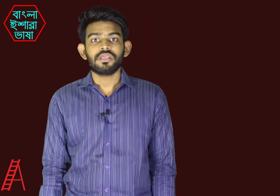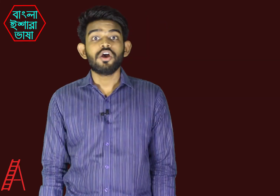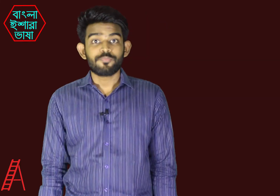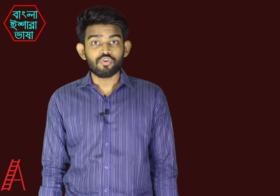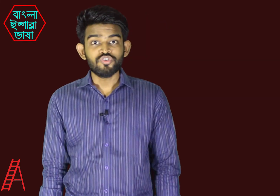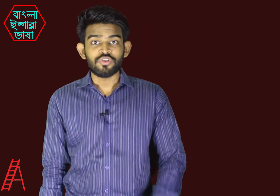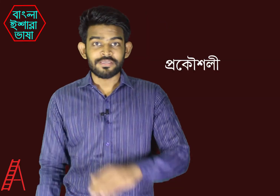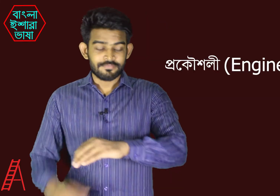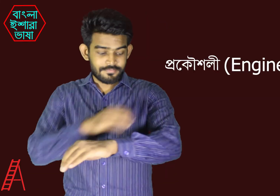প্রকৌশলী,